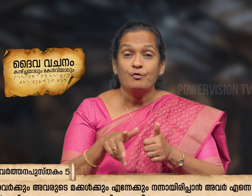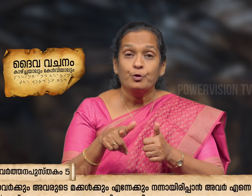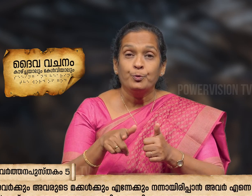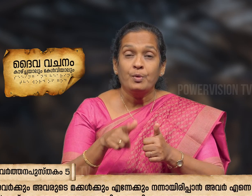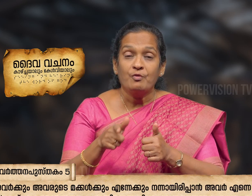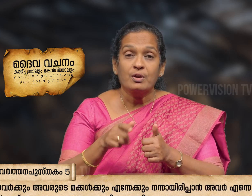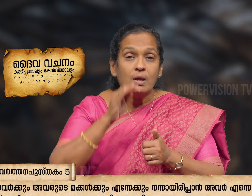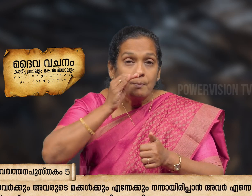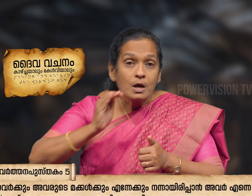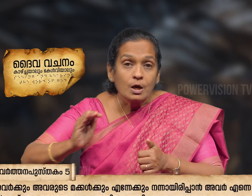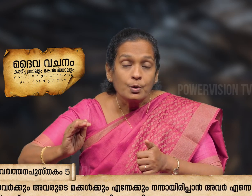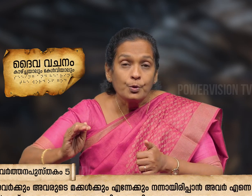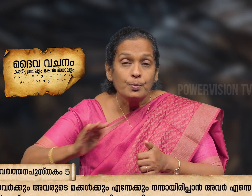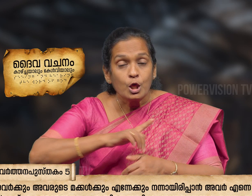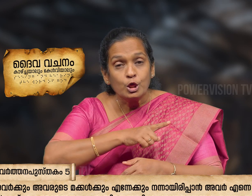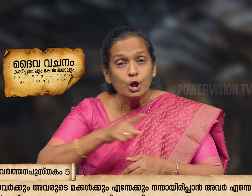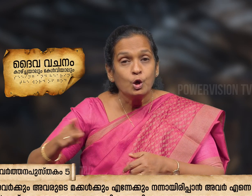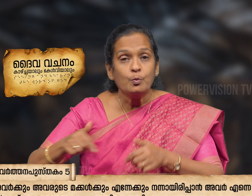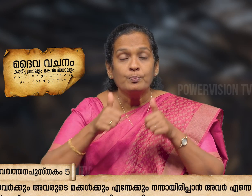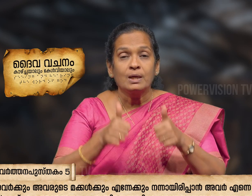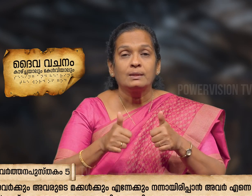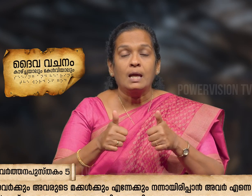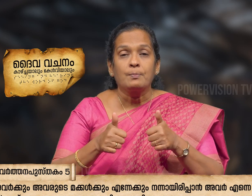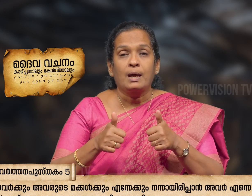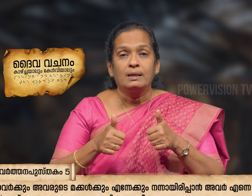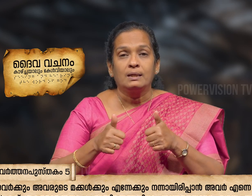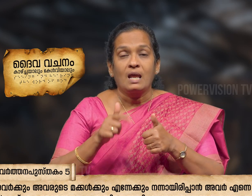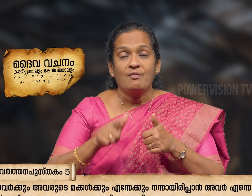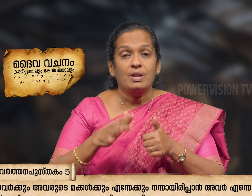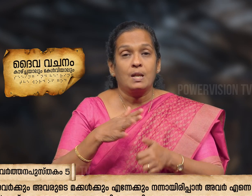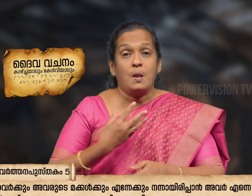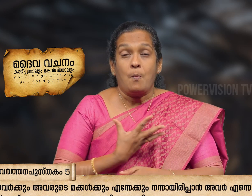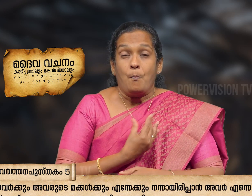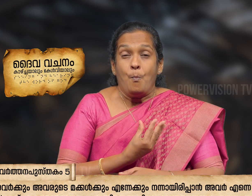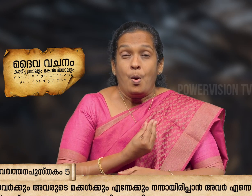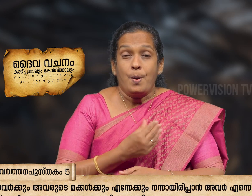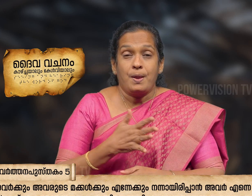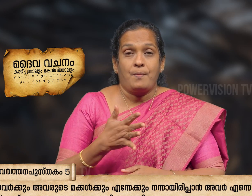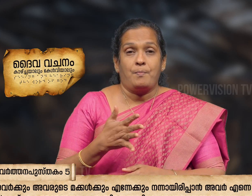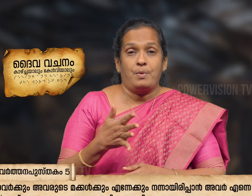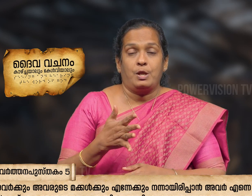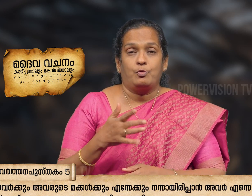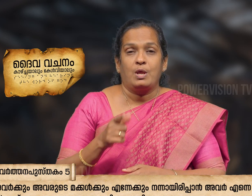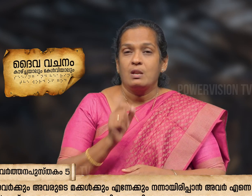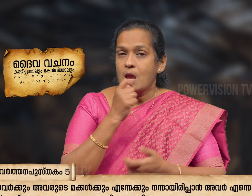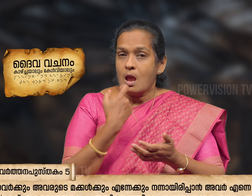അവർക്കും അവരുടെ മക്കൾക്കും എന്നേക്കും നന്നായിരിപ്പാൻ അവർ എന്നെ ഭയപ്പെടേണ്ടതിനും എന്റെ